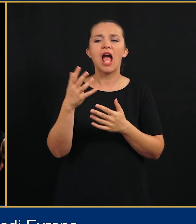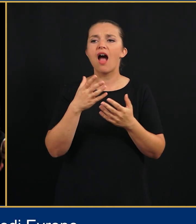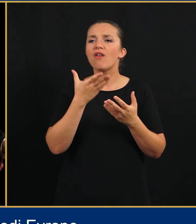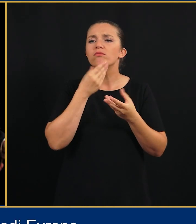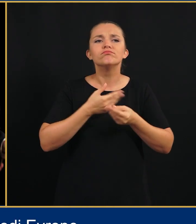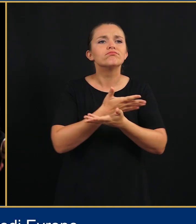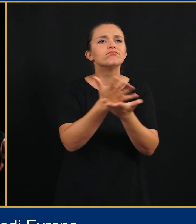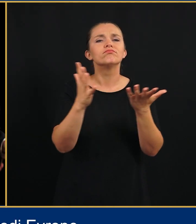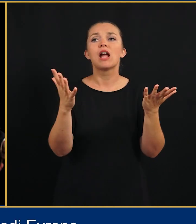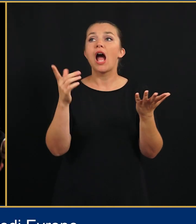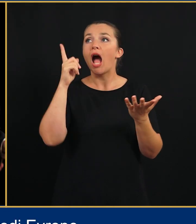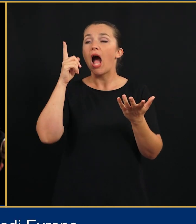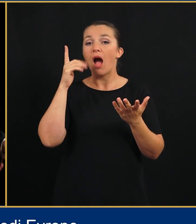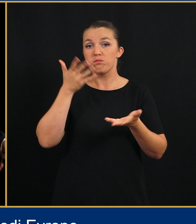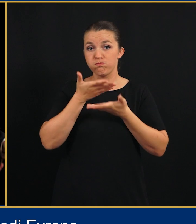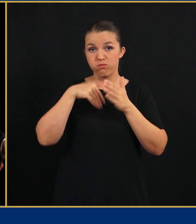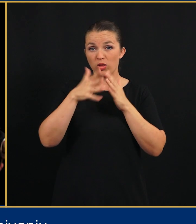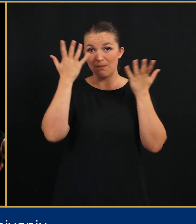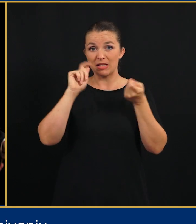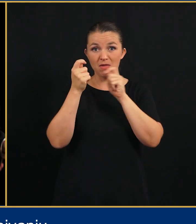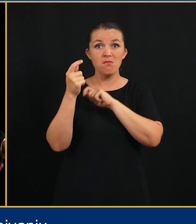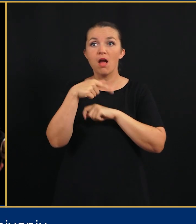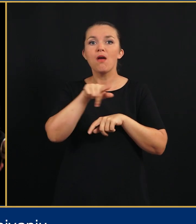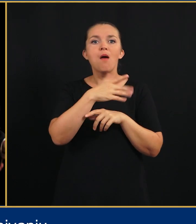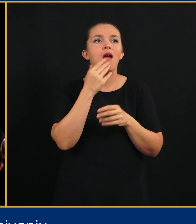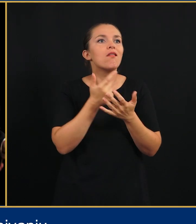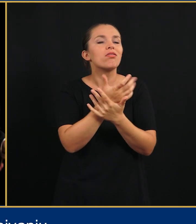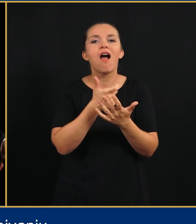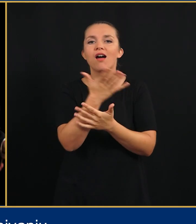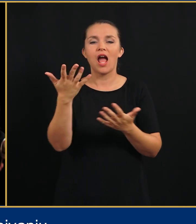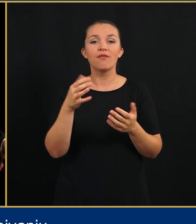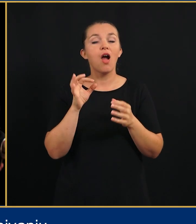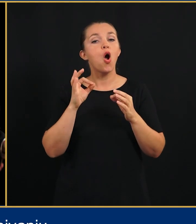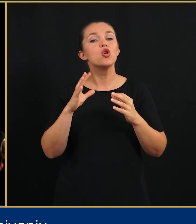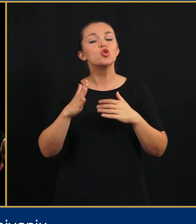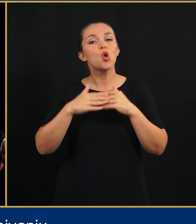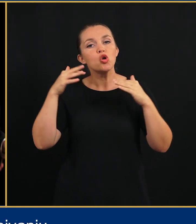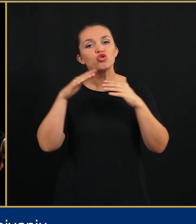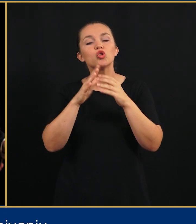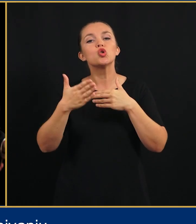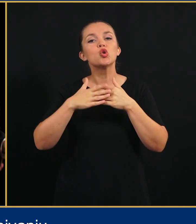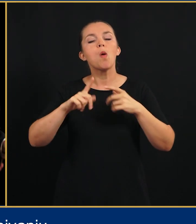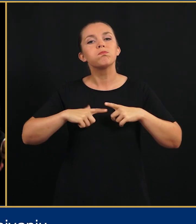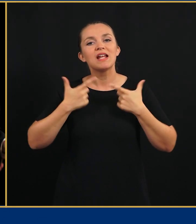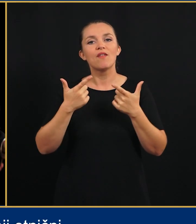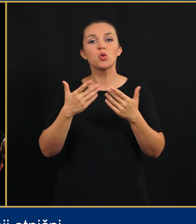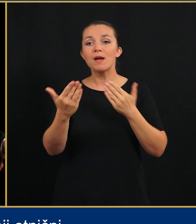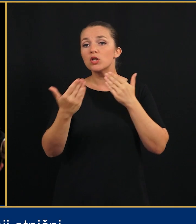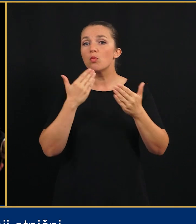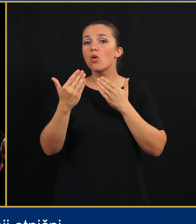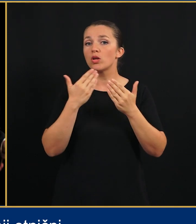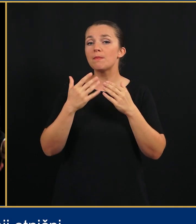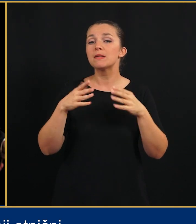ki jo pustošijo podnebne spremembe. Nenazadnje o sožitju, sobivanju in medsebojnem sprejemanju ljudi, ki se